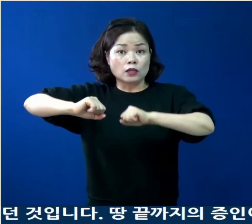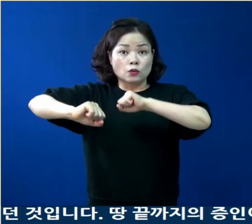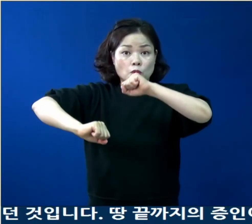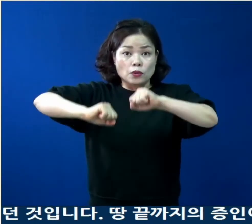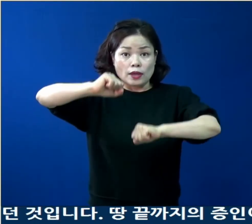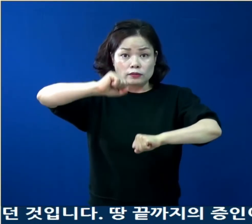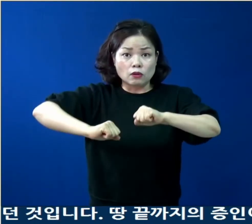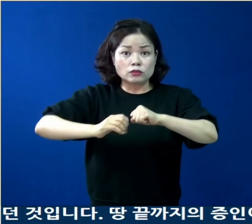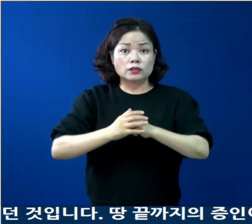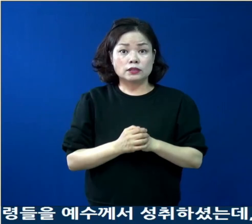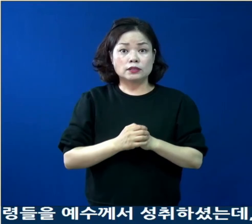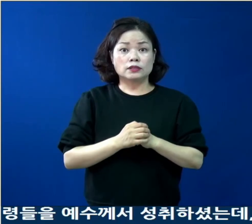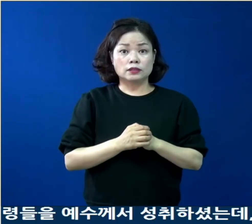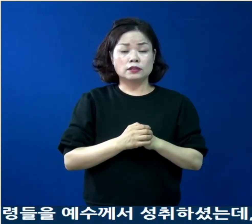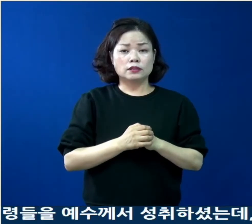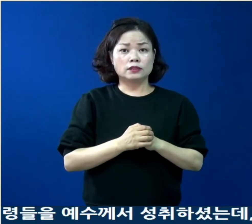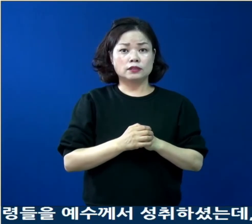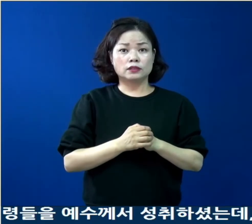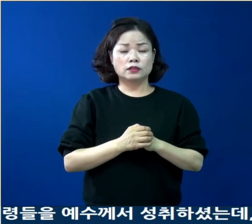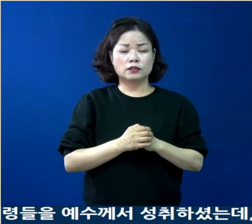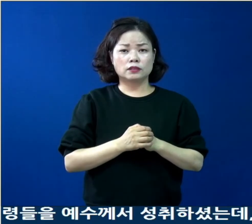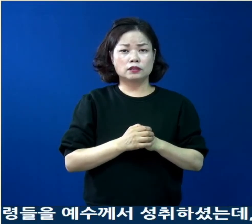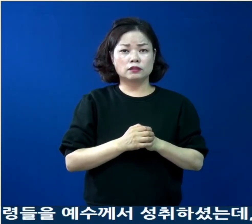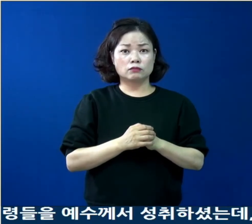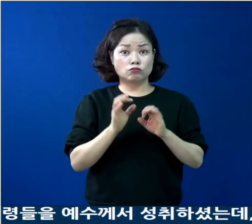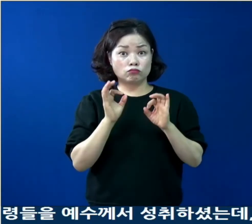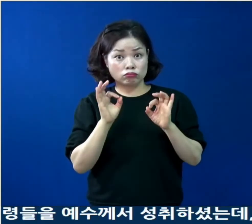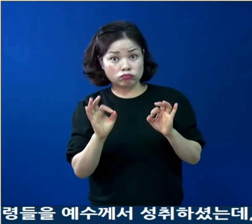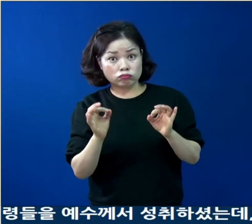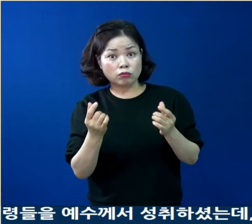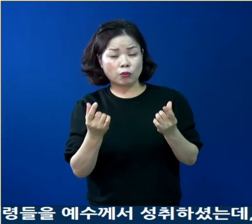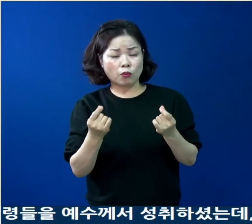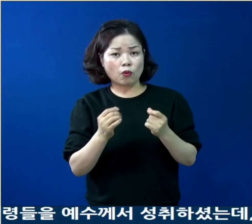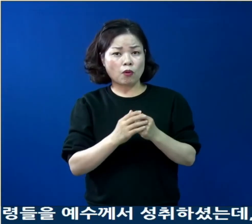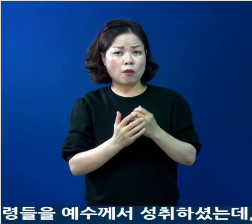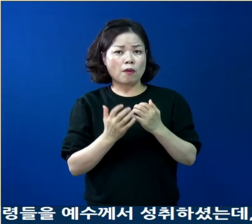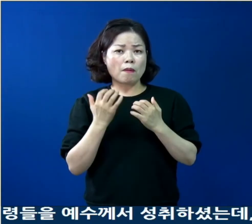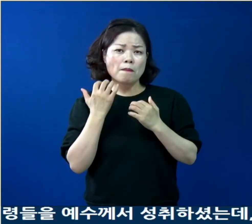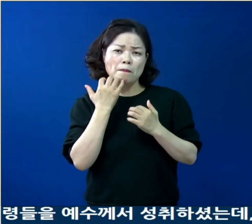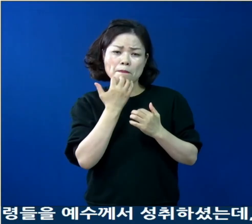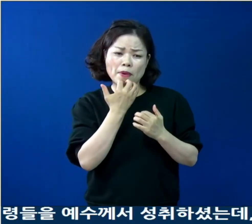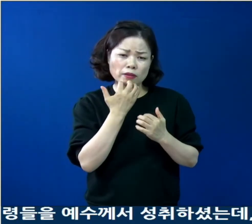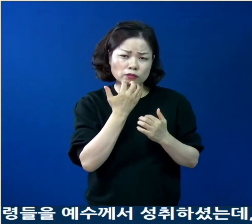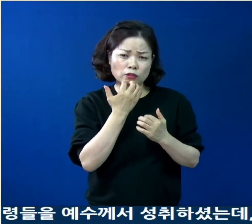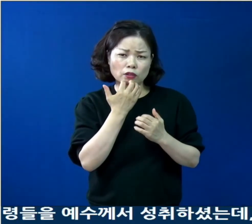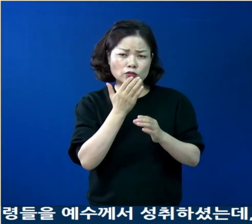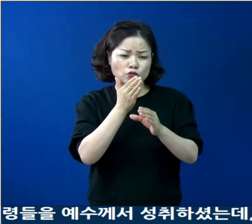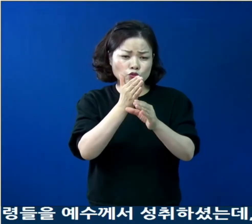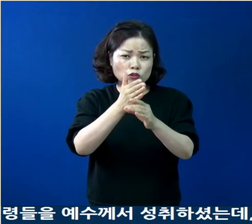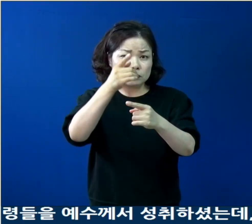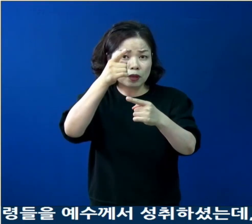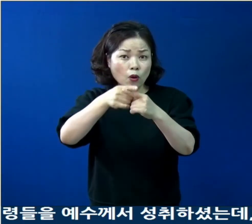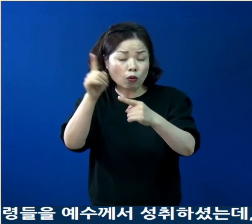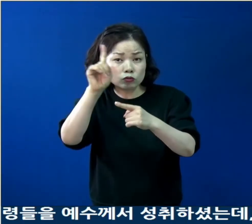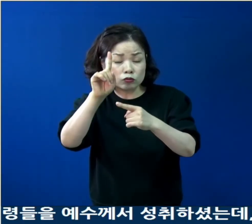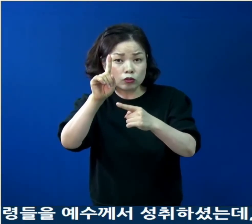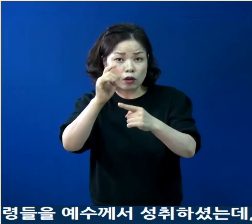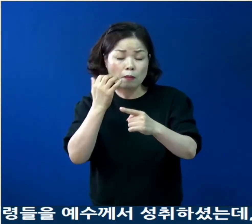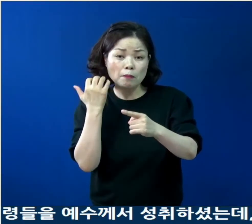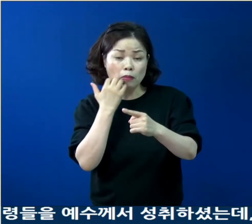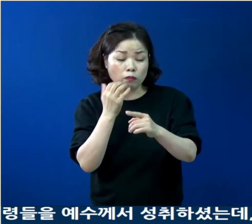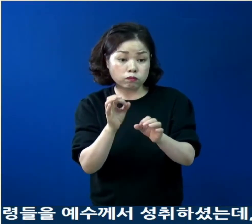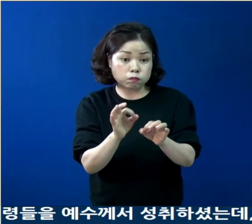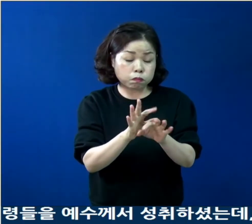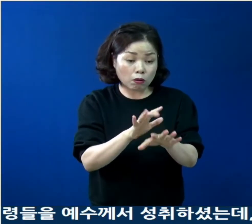사도행전이 이제 쭉 보셨잖아요. 베드로가 중심이 쭉 되다가 어느 순간 베드로가 없어져